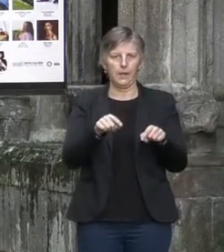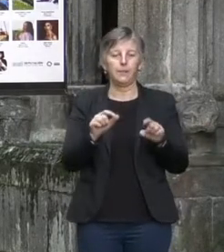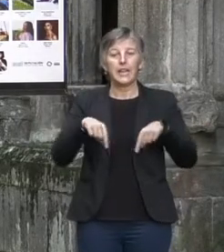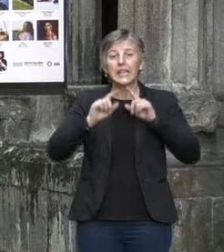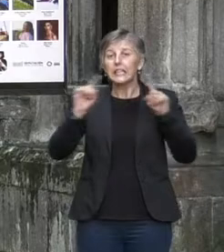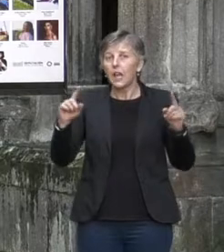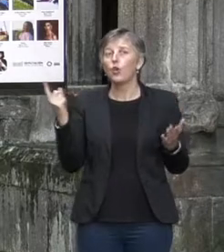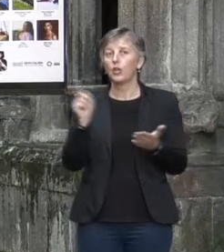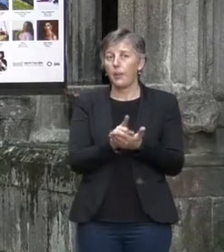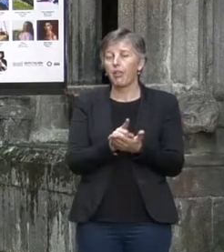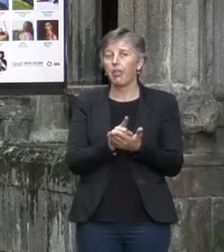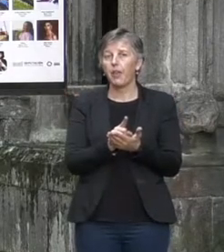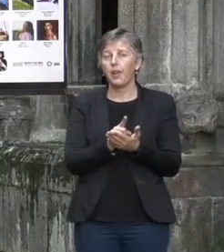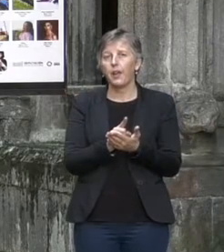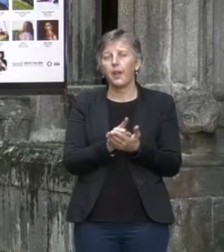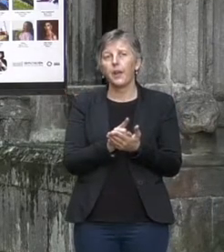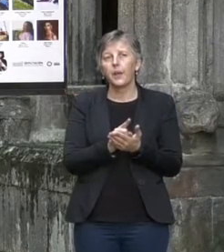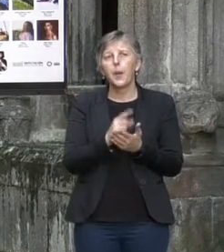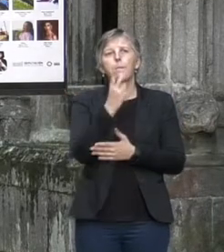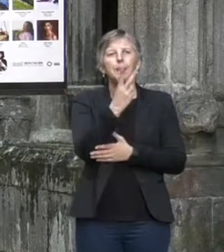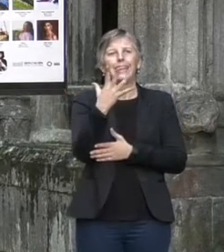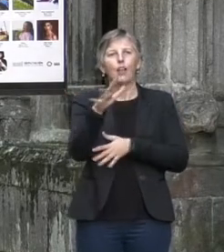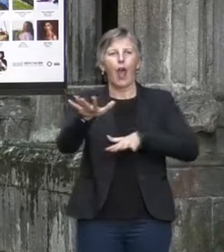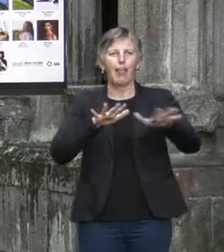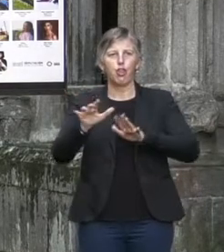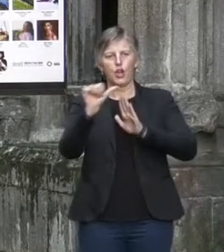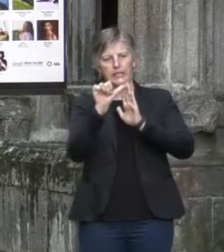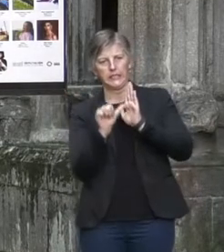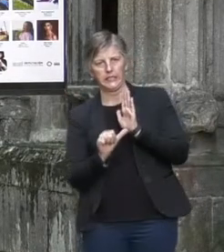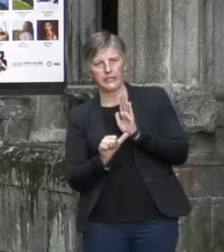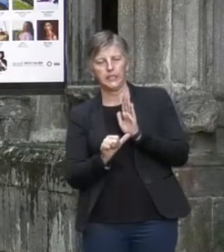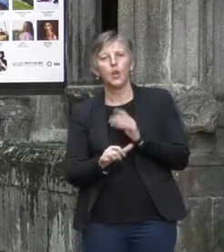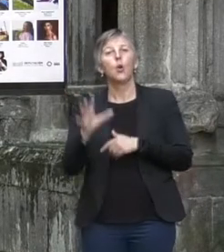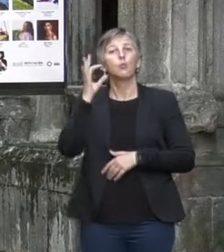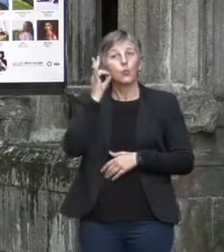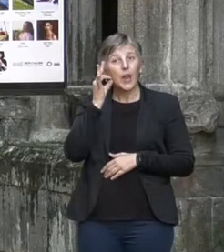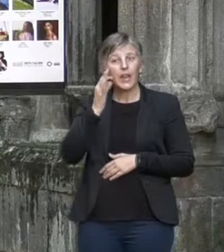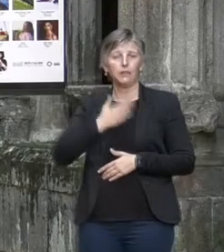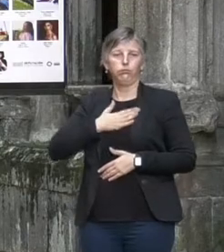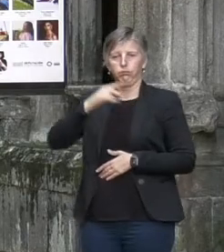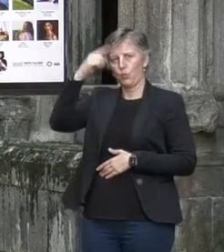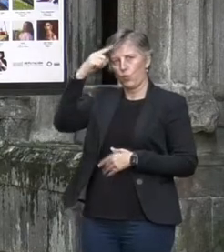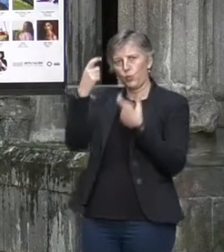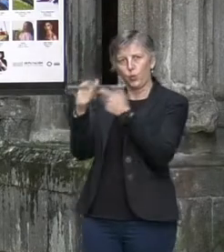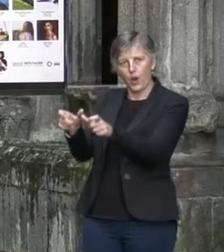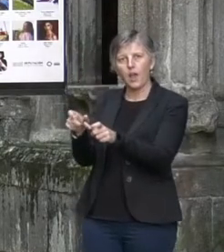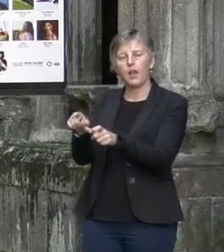de novo, haberá 25 accións, mulleres da cultura